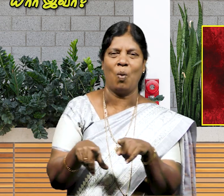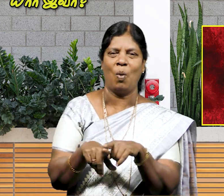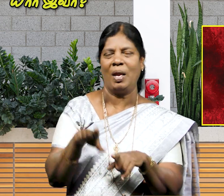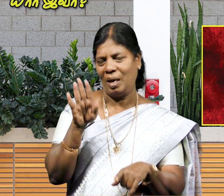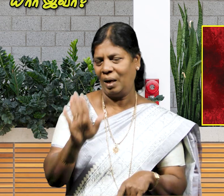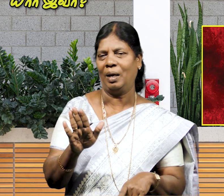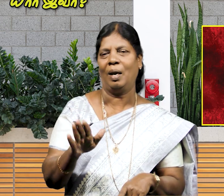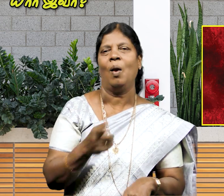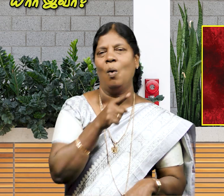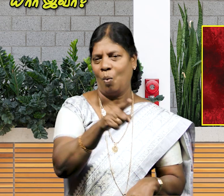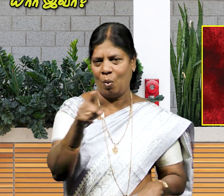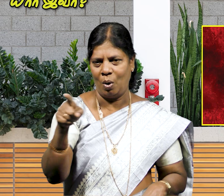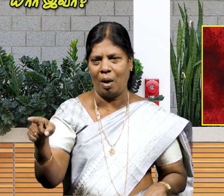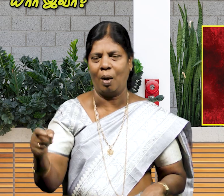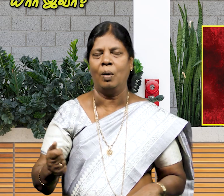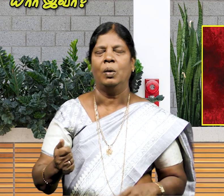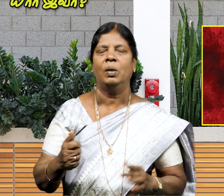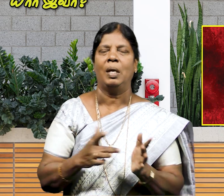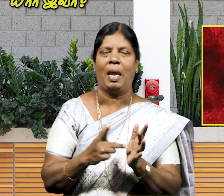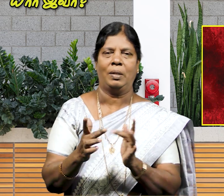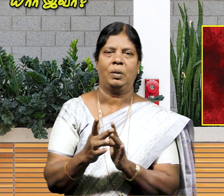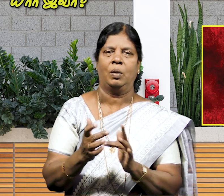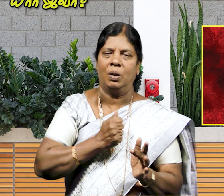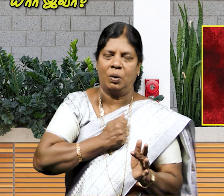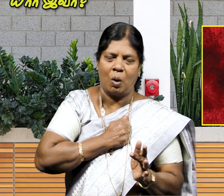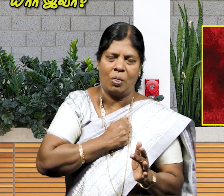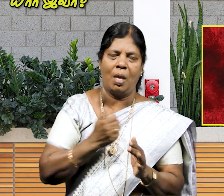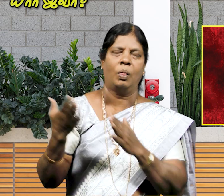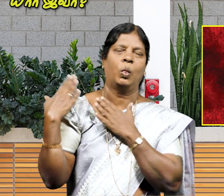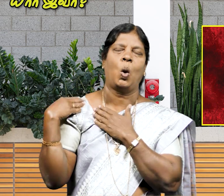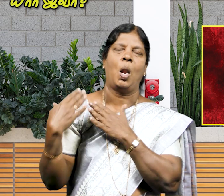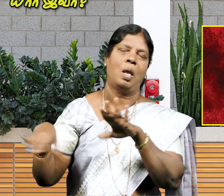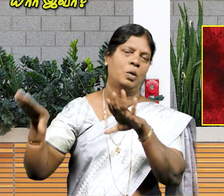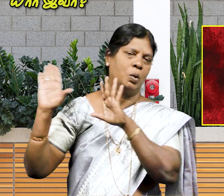இருக்கிற உங்களையும் தமது தோளிலே சுமந்து